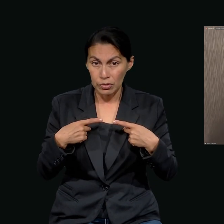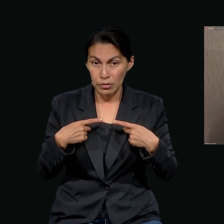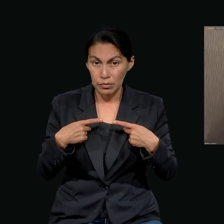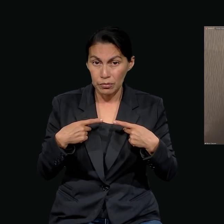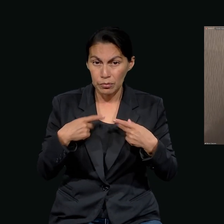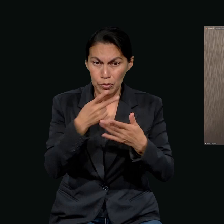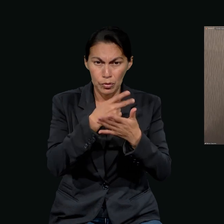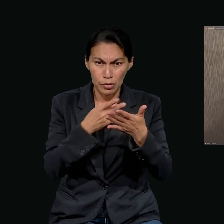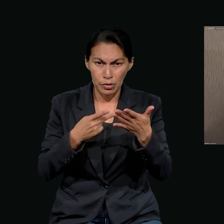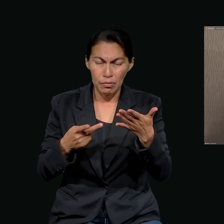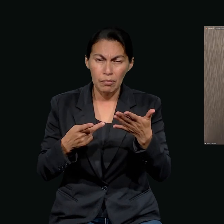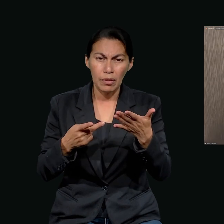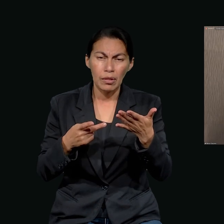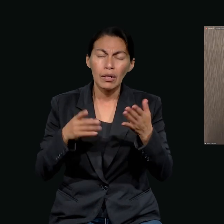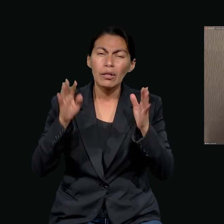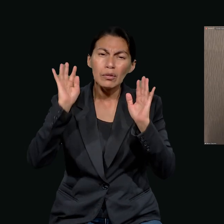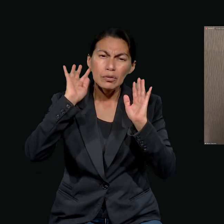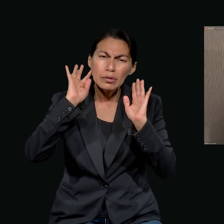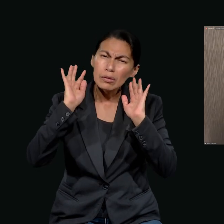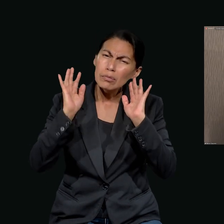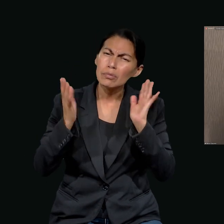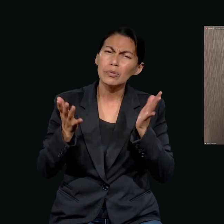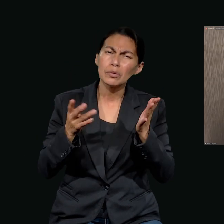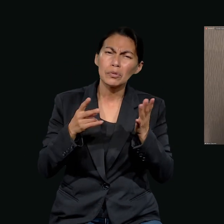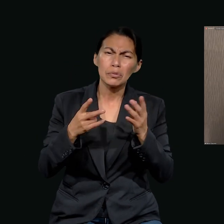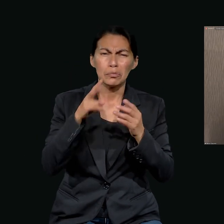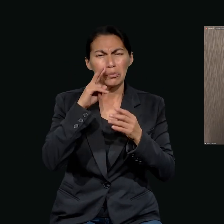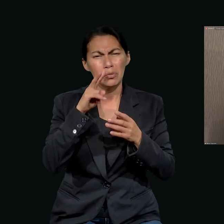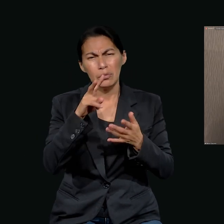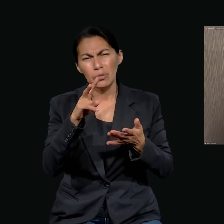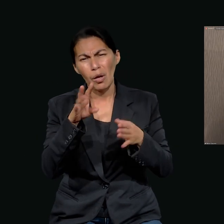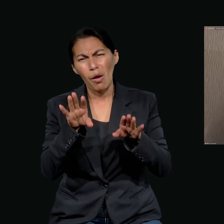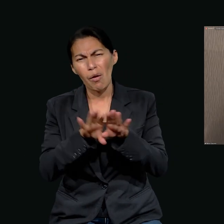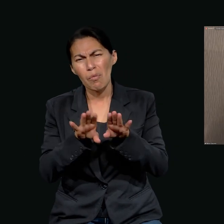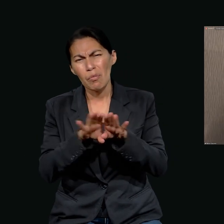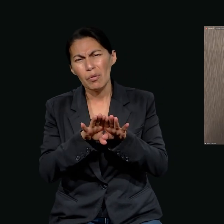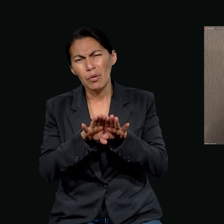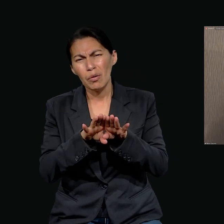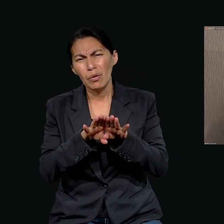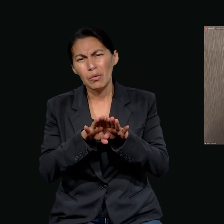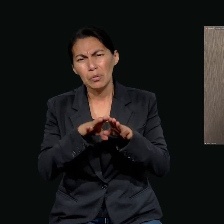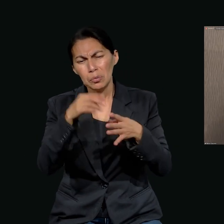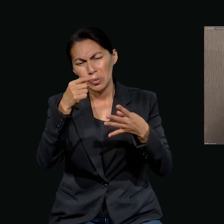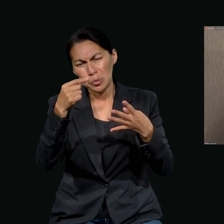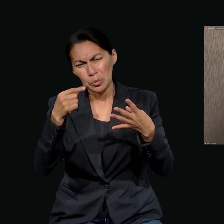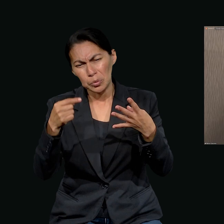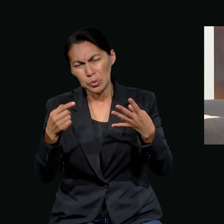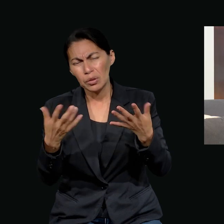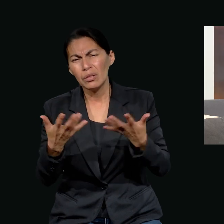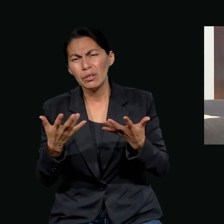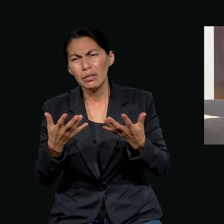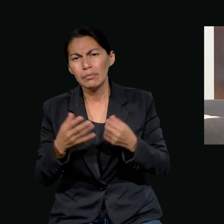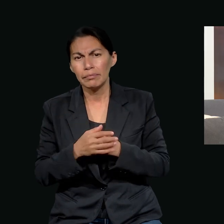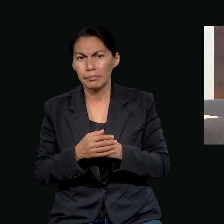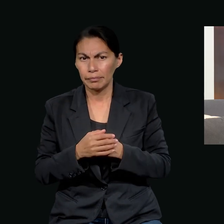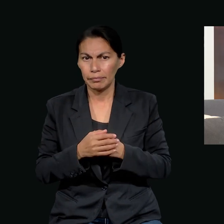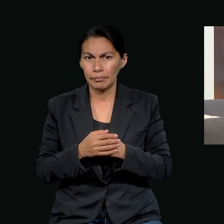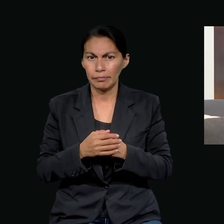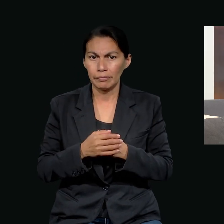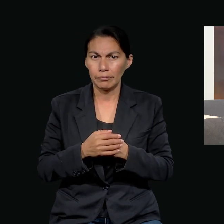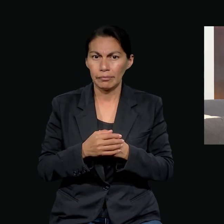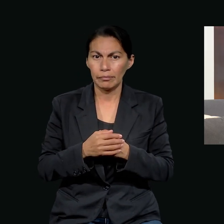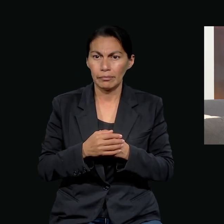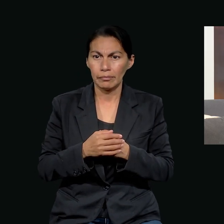viendo el programa, puedan darse una idea del proceso que usted siguió en esa búsqueda de la verdad.